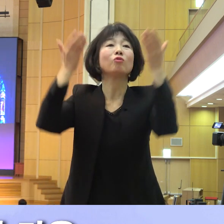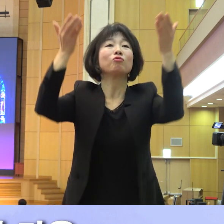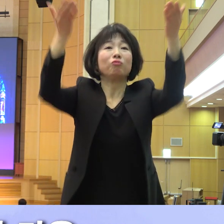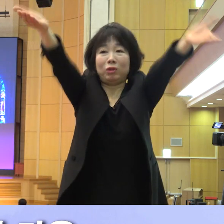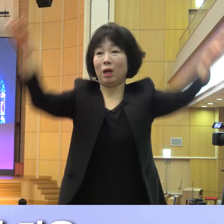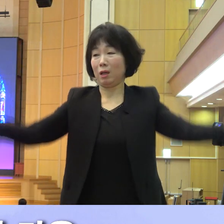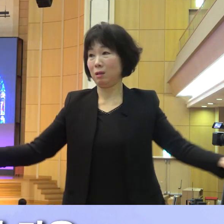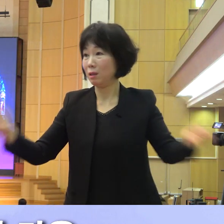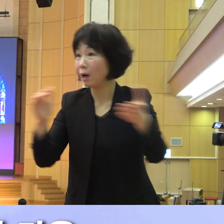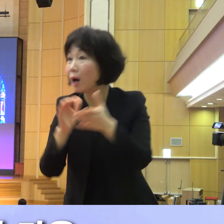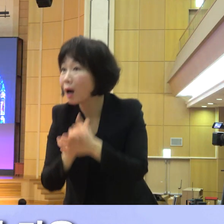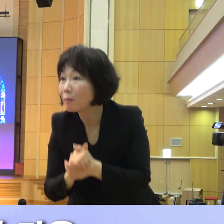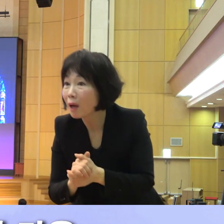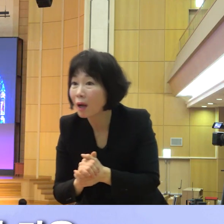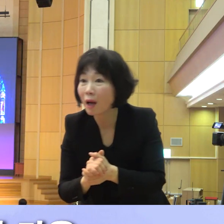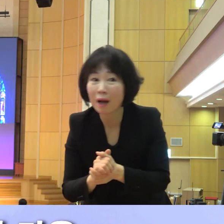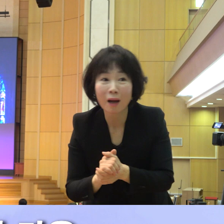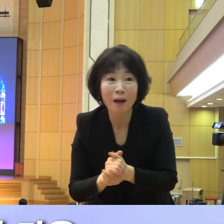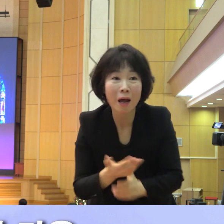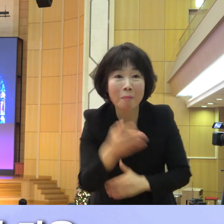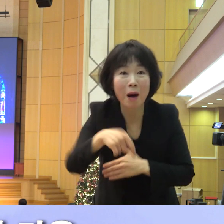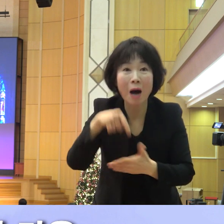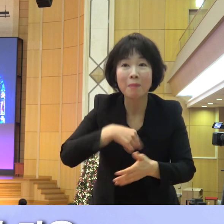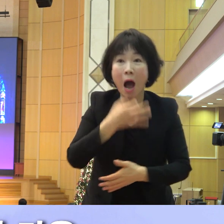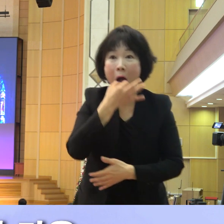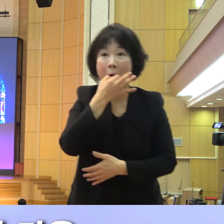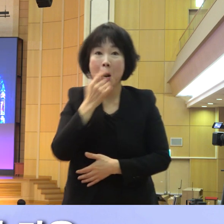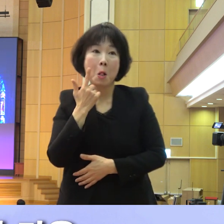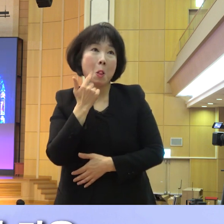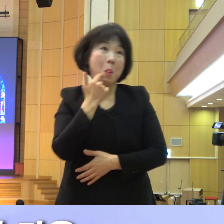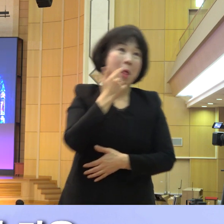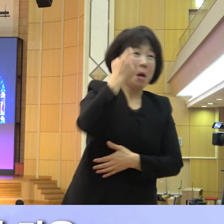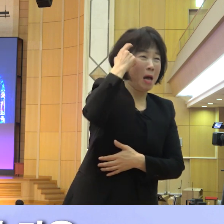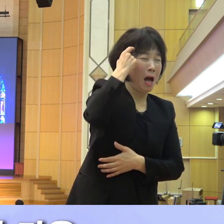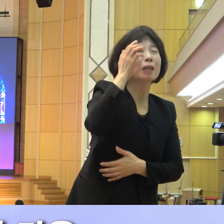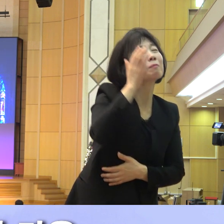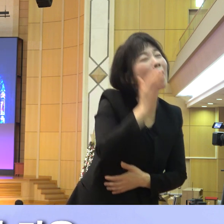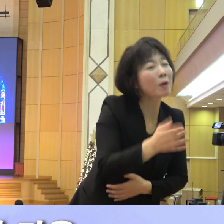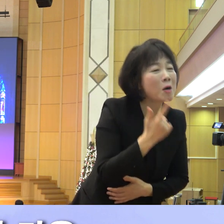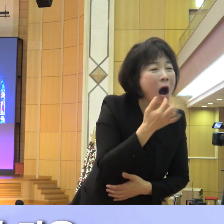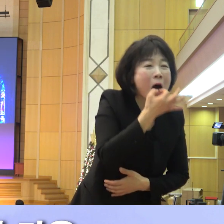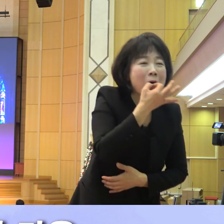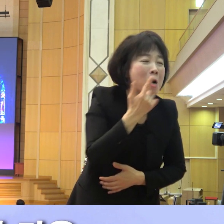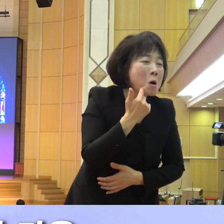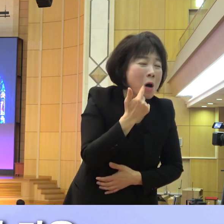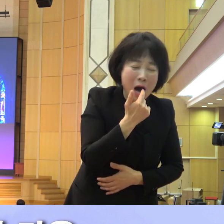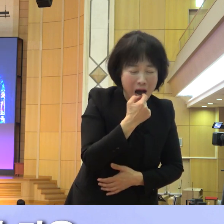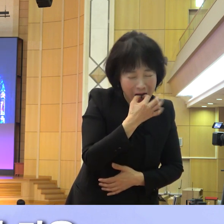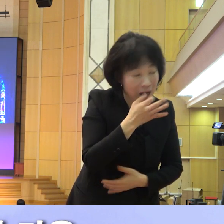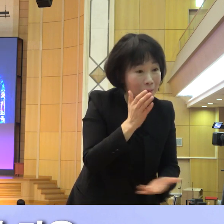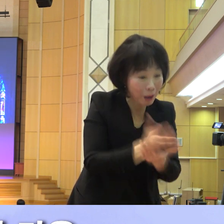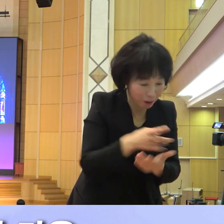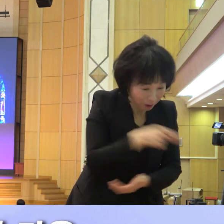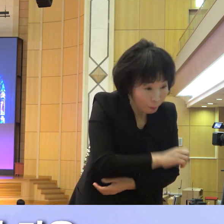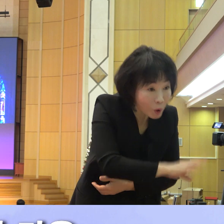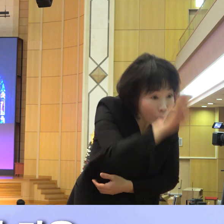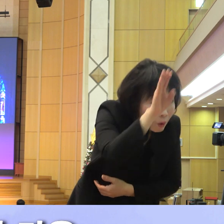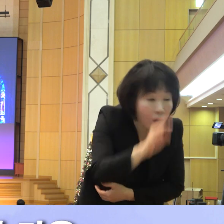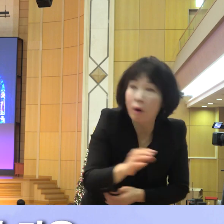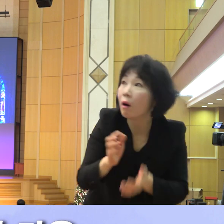있습니다. 정욕적으로 쓰려고 마귀적이요 세상적이요 정욕적이요 잘못된 건 모르지만 그러지 않는